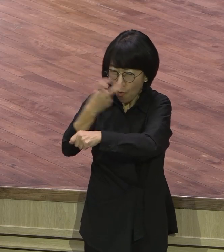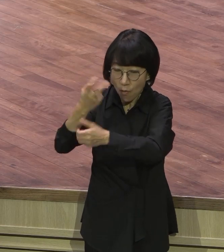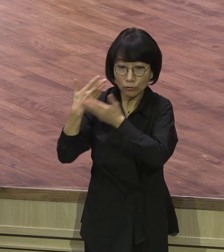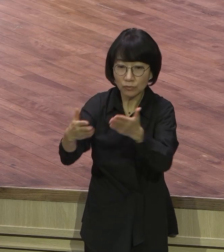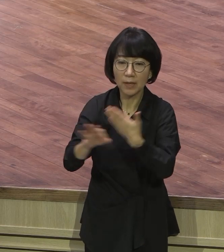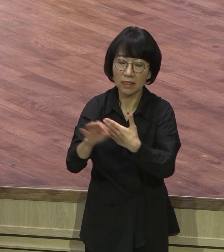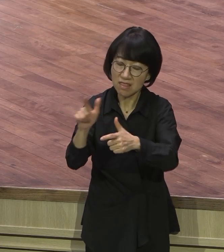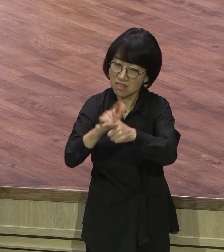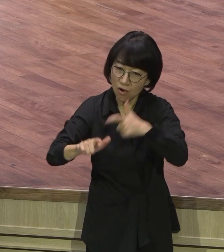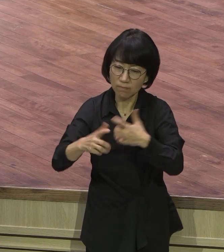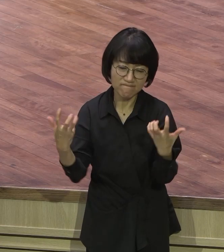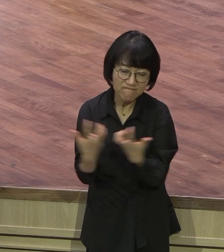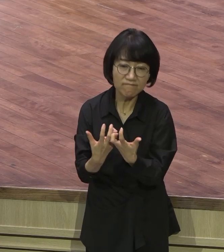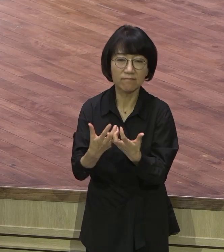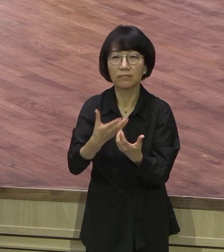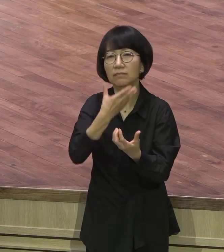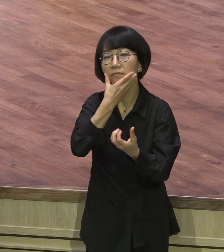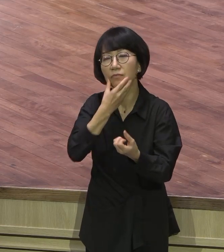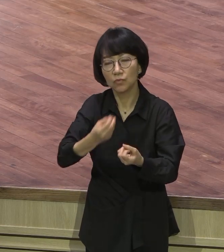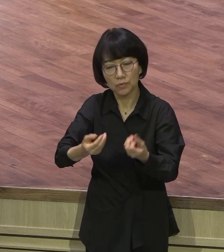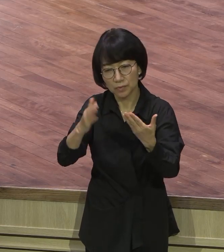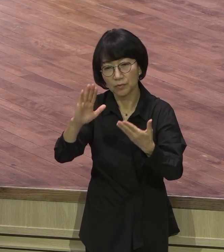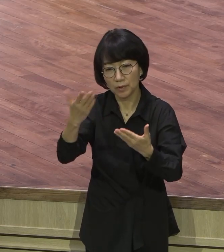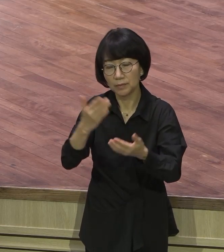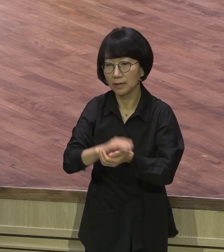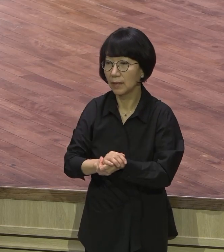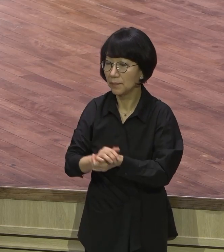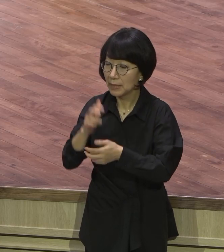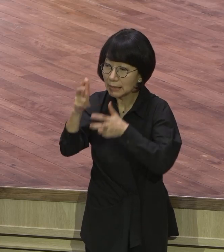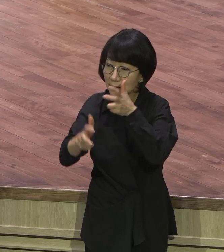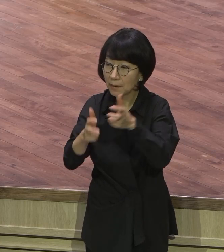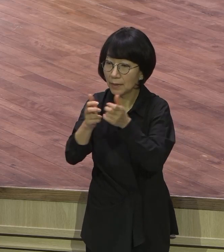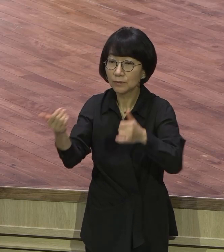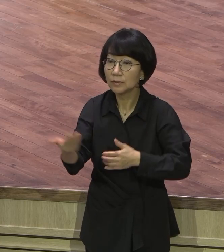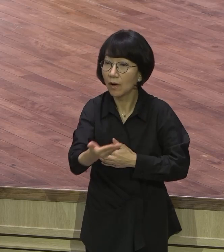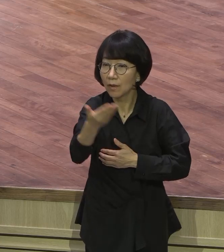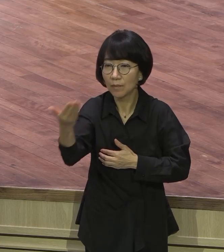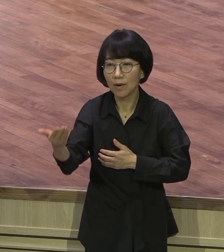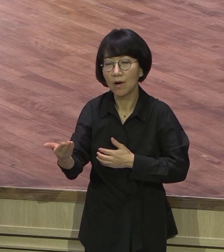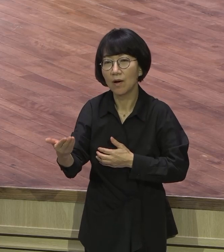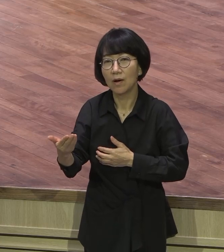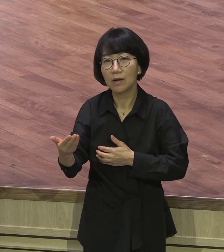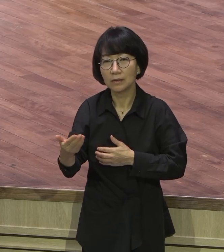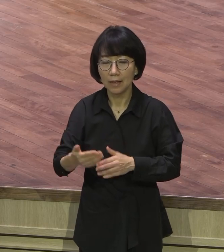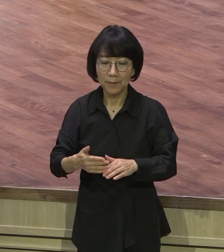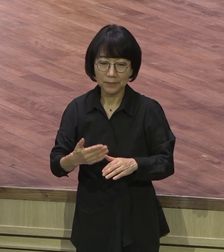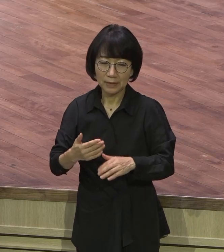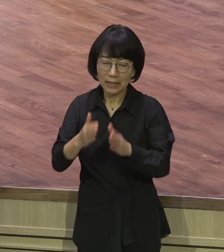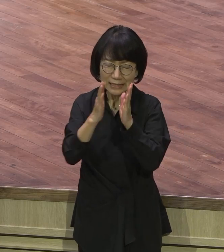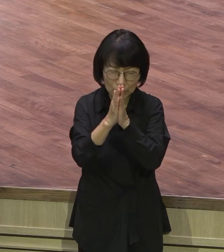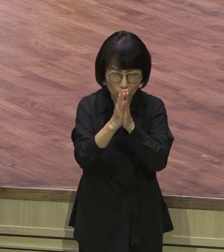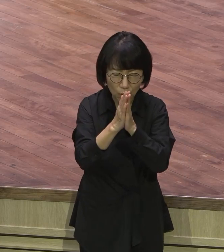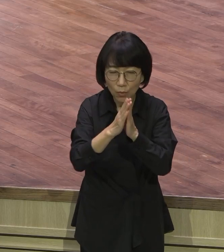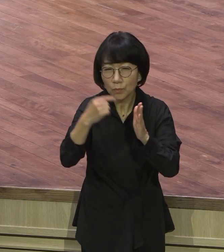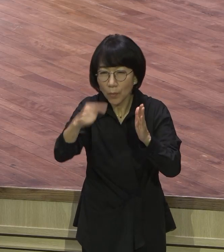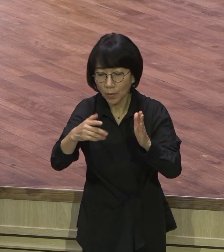윤택하게 하는 줄 믿으시기 바랍니다 사흘하는 분들 오늘부터 기도는 나의 인생의 짝이다